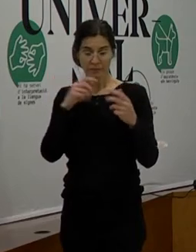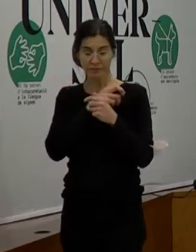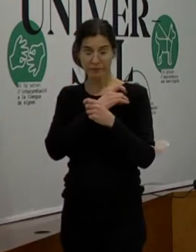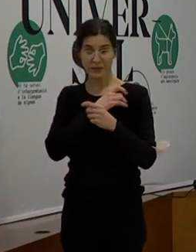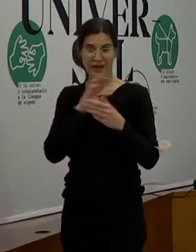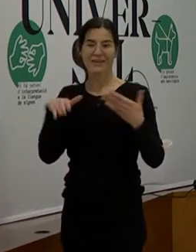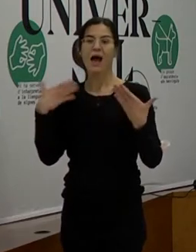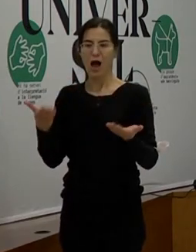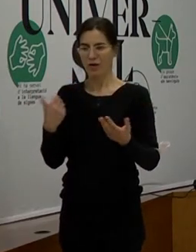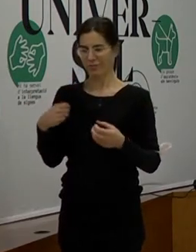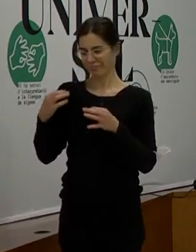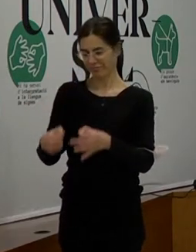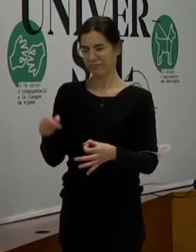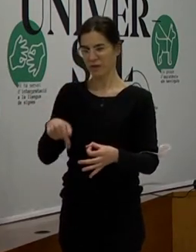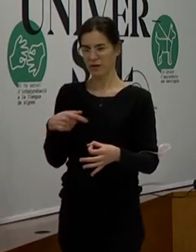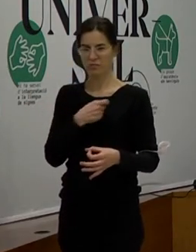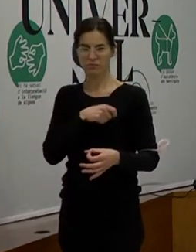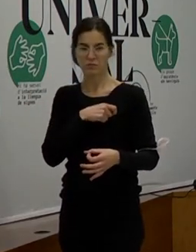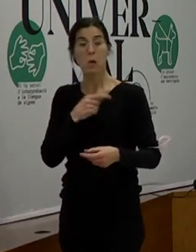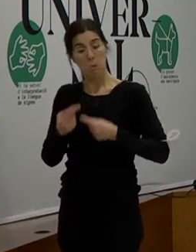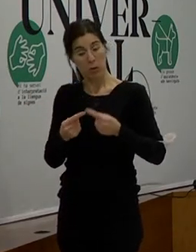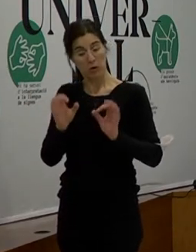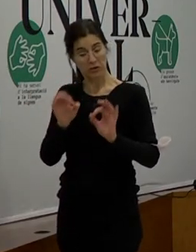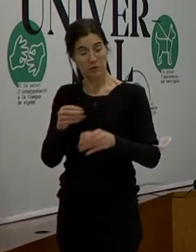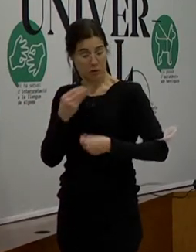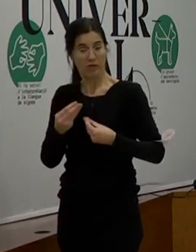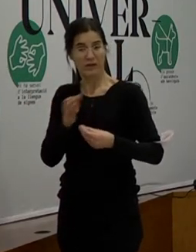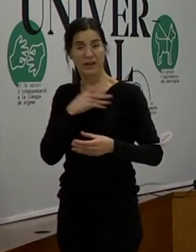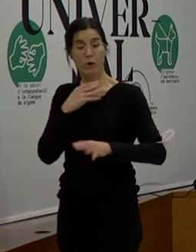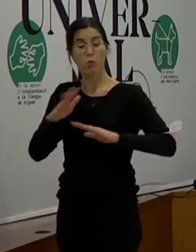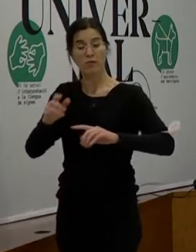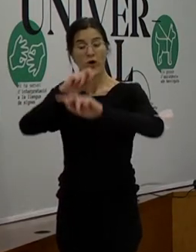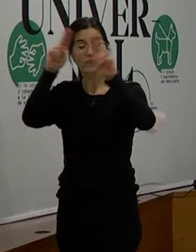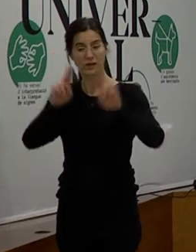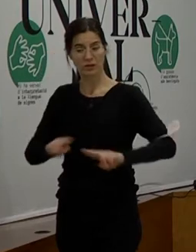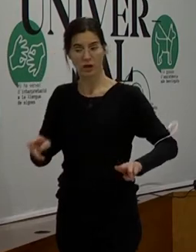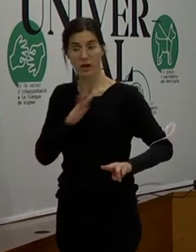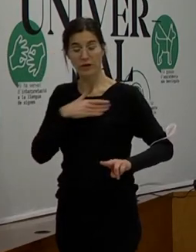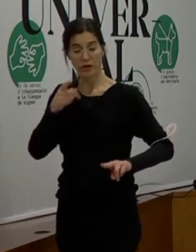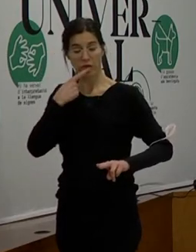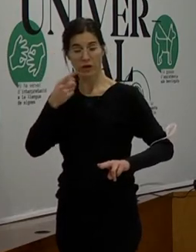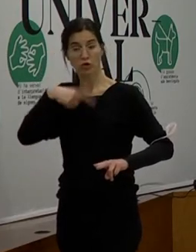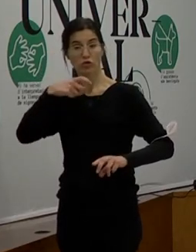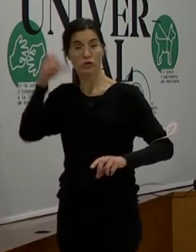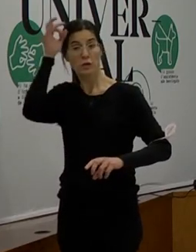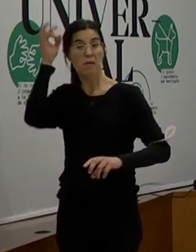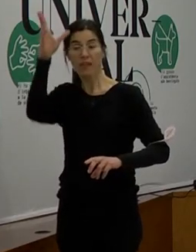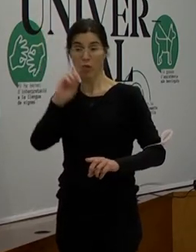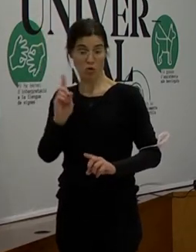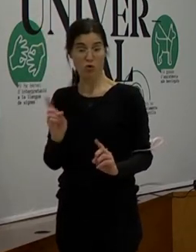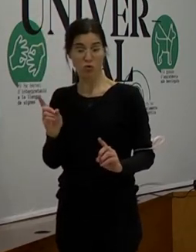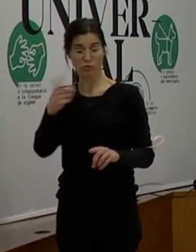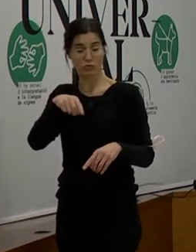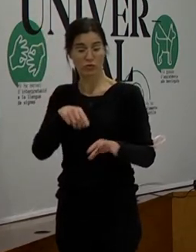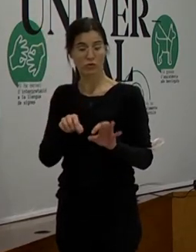aquí. Anem a poc, però anem. Per tant, és un moviment internacional. No és que nosaltres ens hem inventat aquí una història, no. Nosaltres